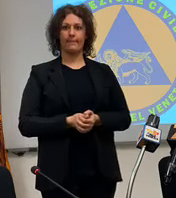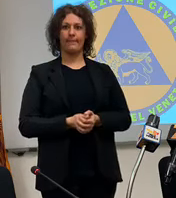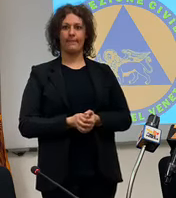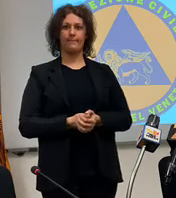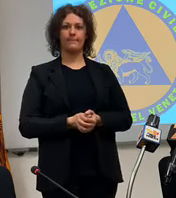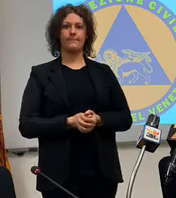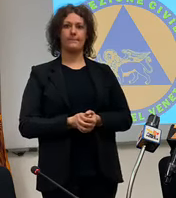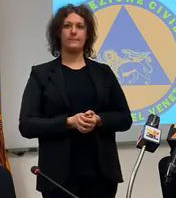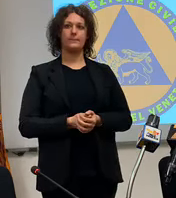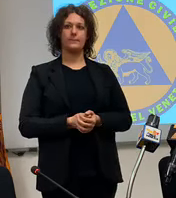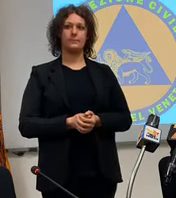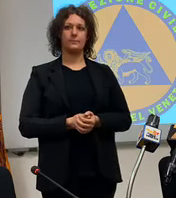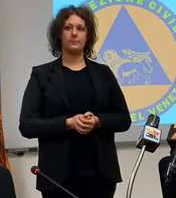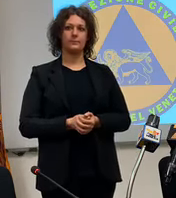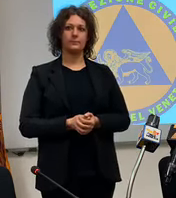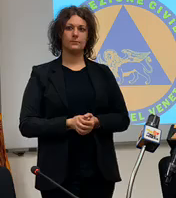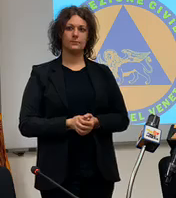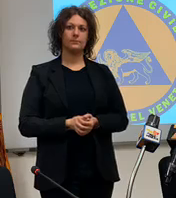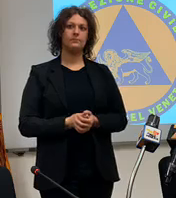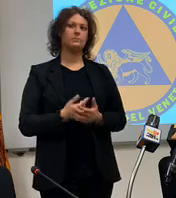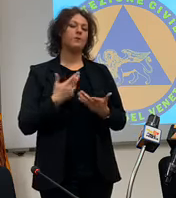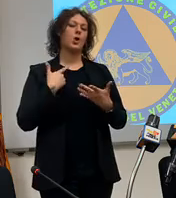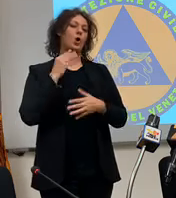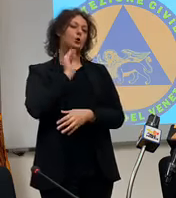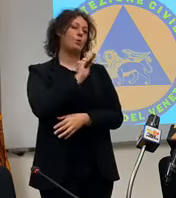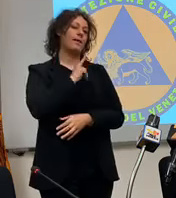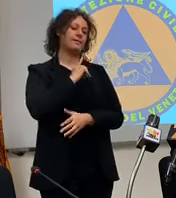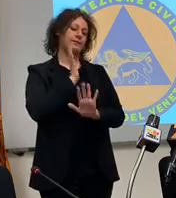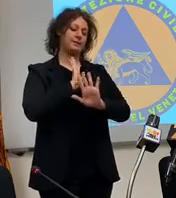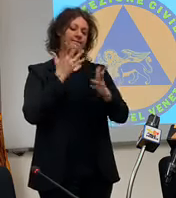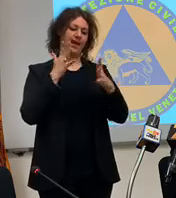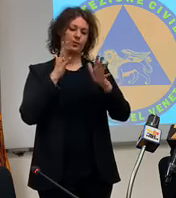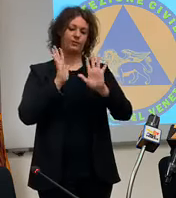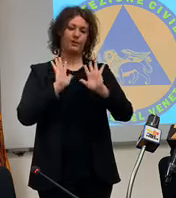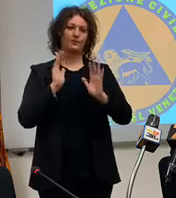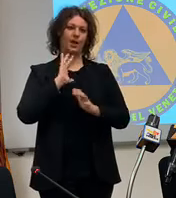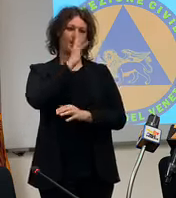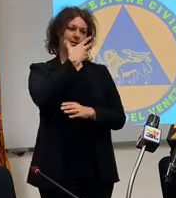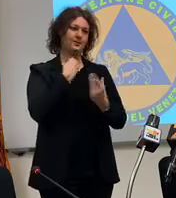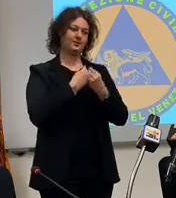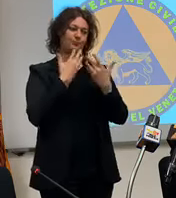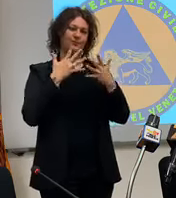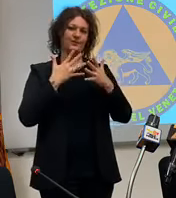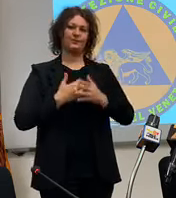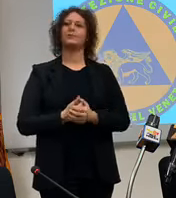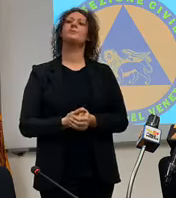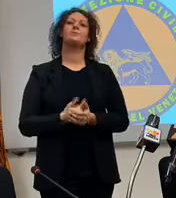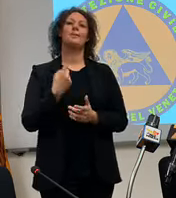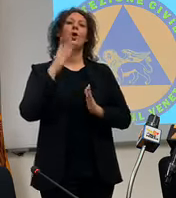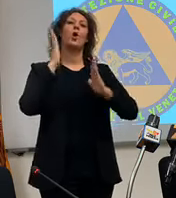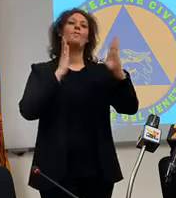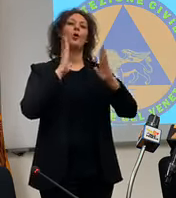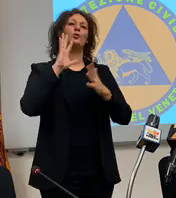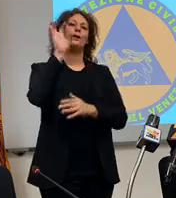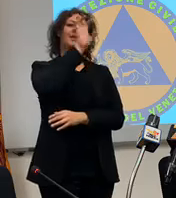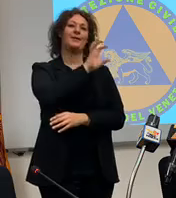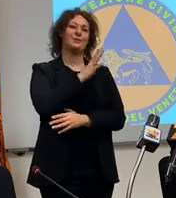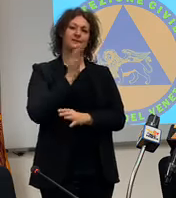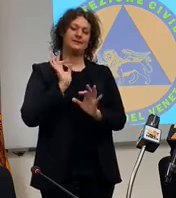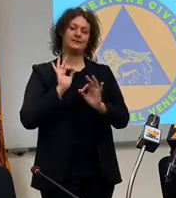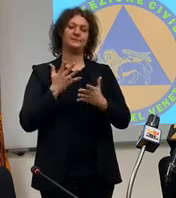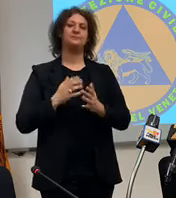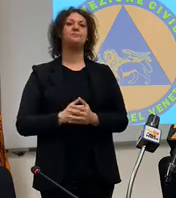volevo chiedere se c'erano studi comparativi coni altre regioni non abbiamo ancora avuto il tempo ma insomma lo faremo io